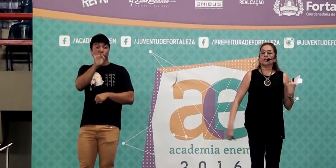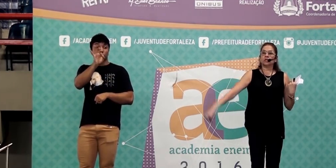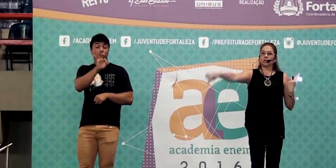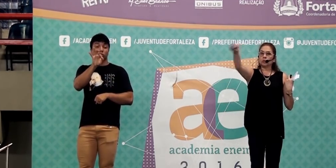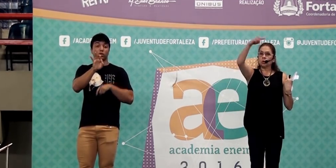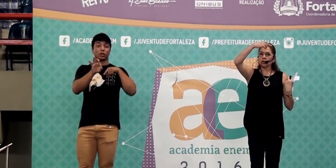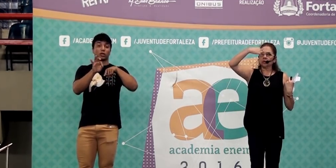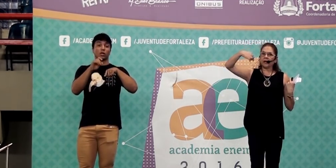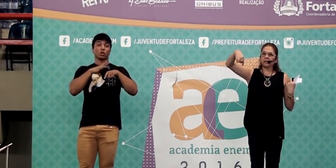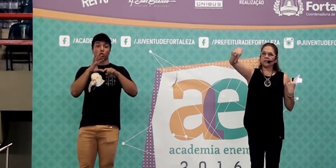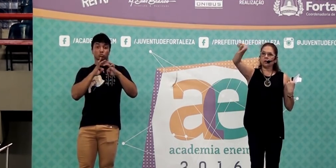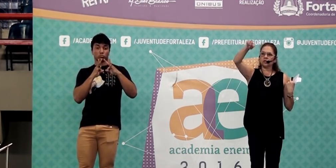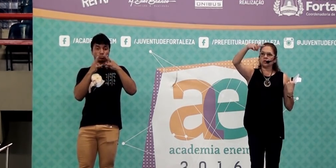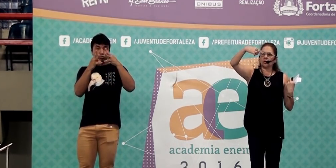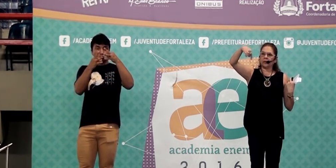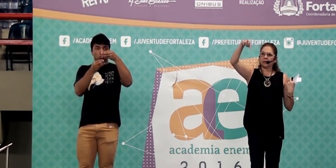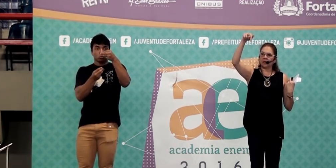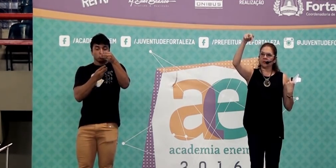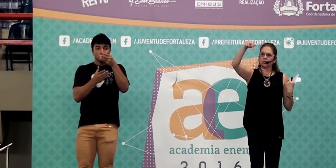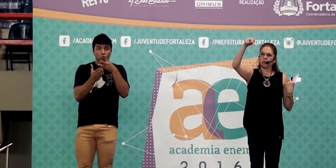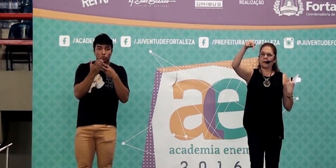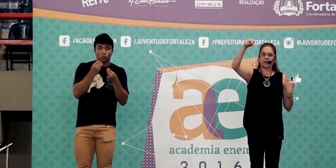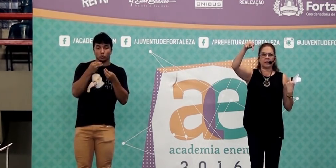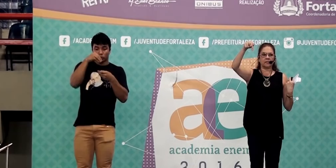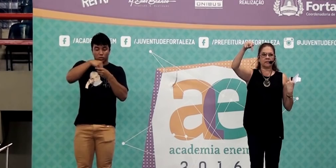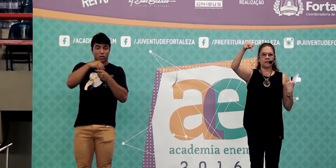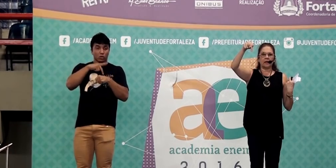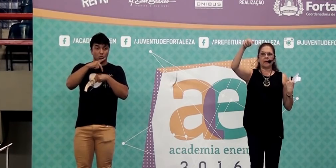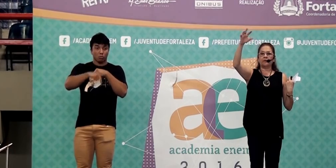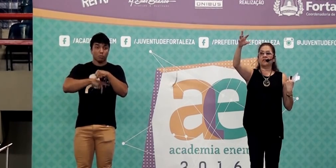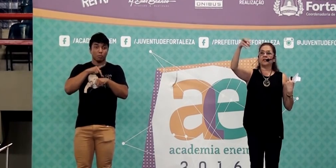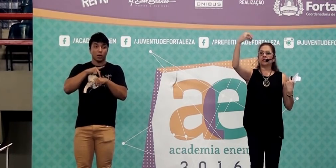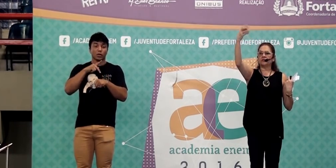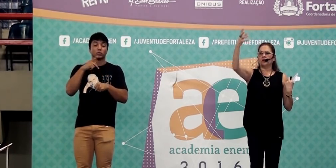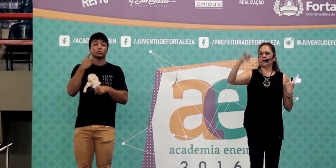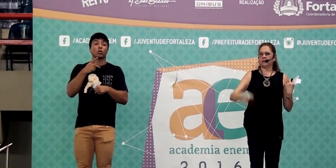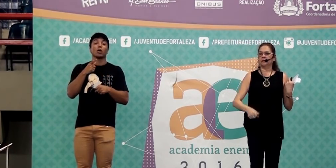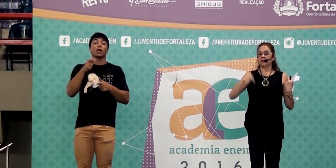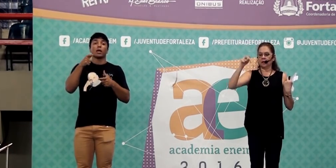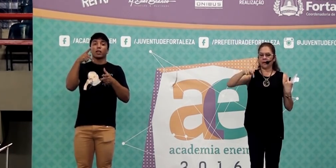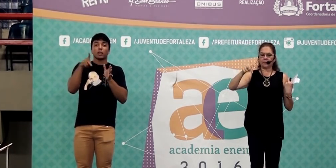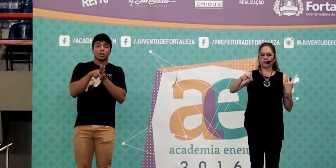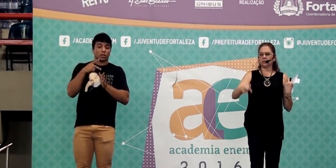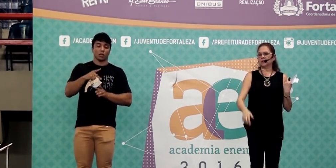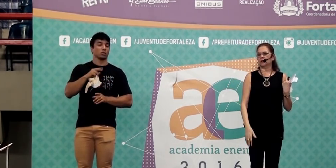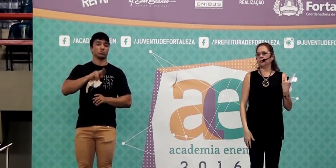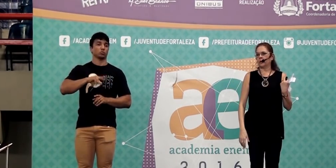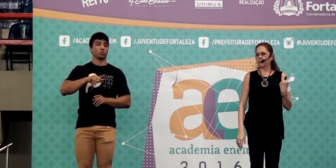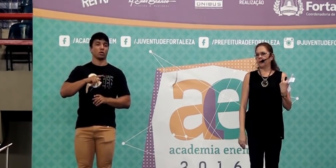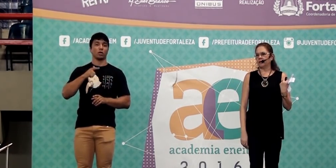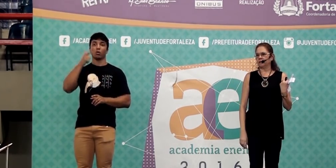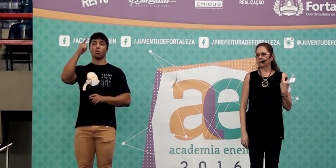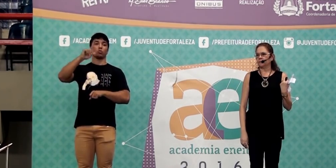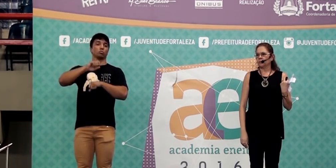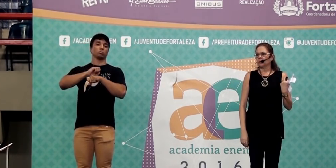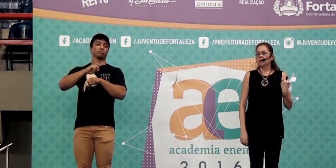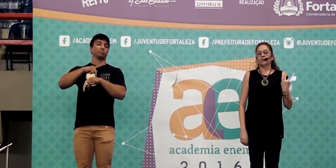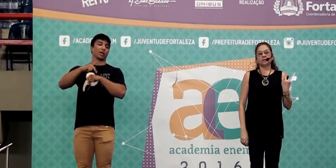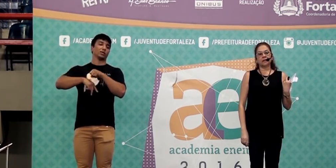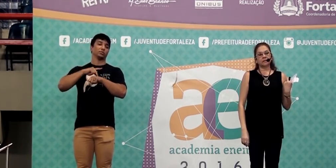75% de tudo que eles consomem dentro do país vem de fora, não é produzido no próprio